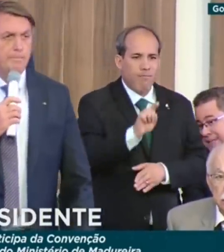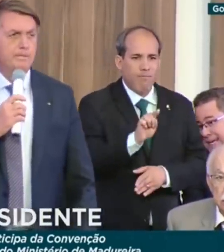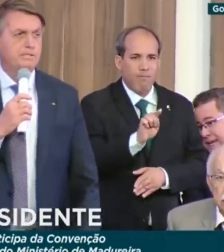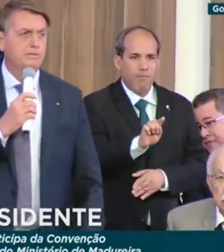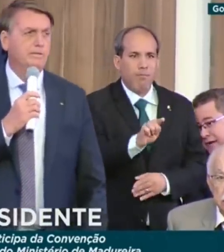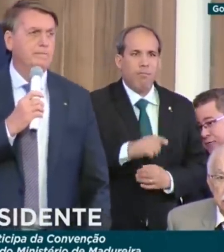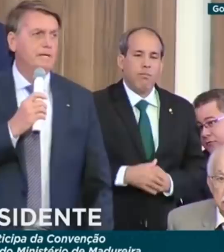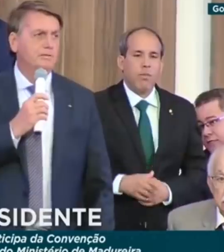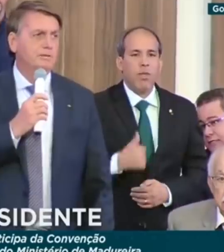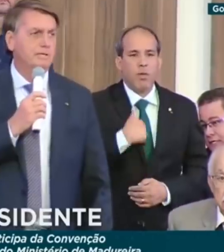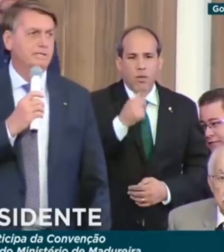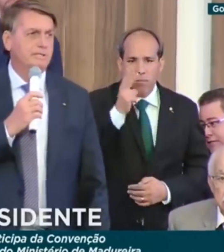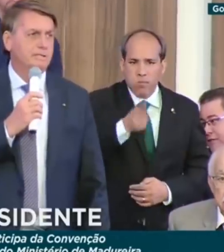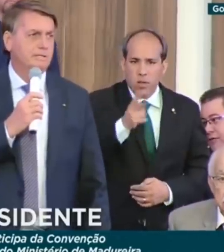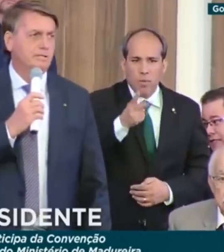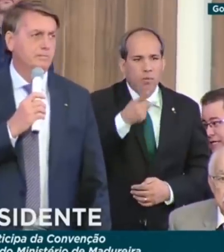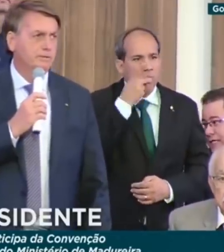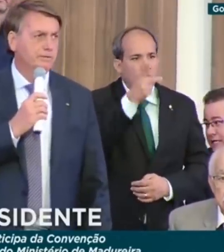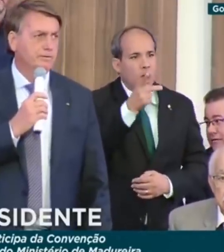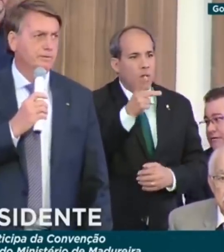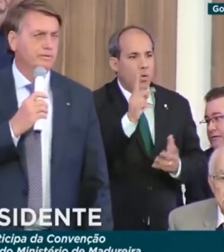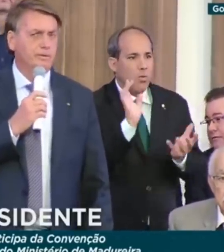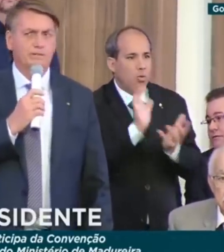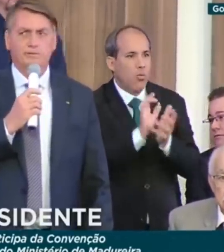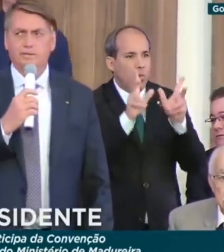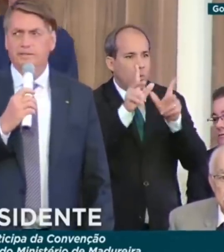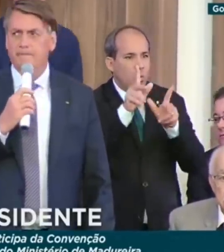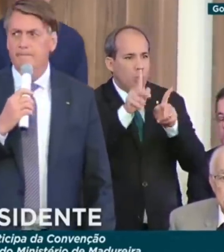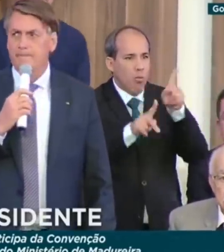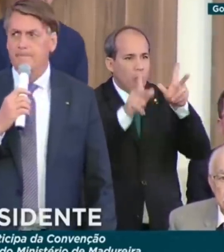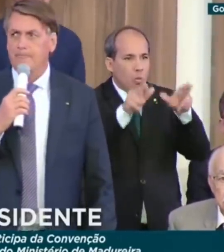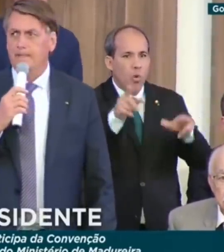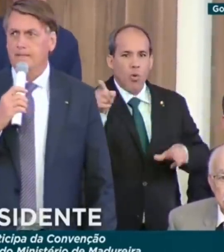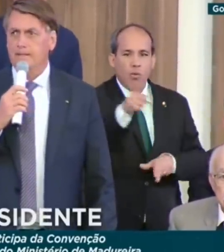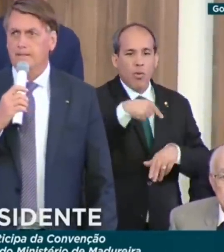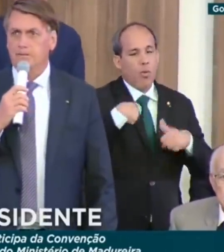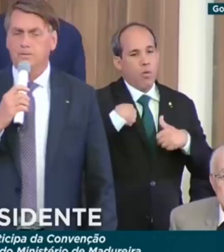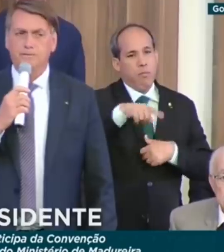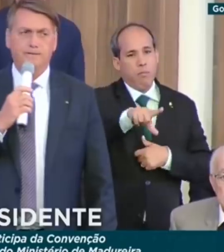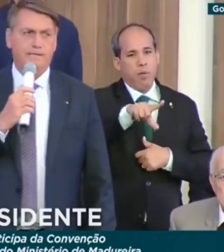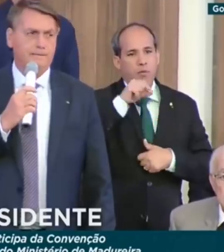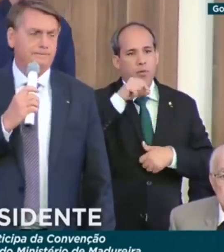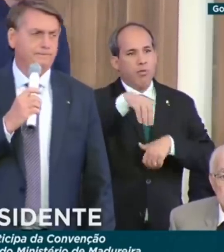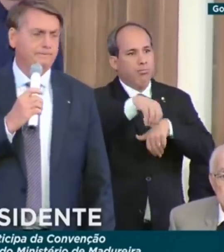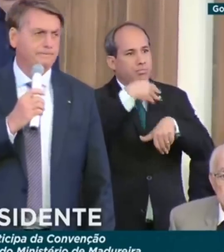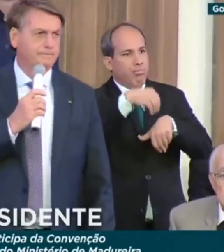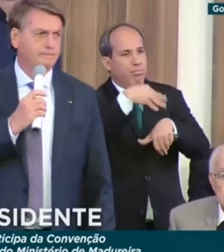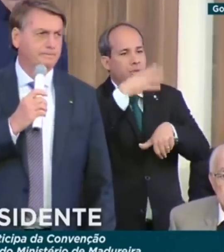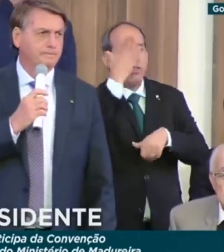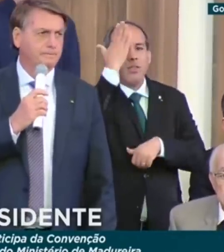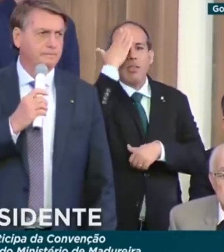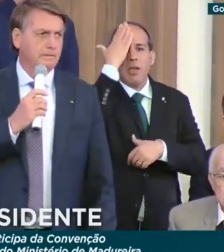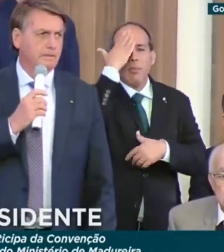Eu sempre digo em ambientes como esse, que eu prefiro muito mais ouvir do que falar.